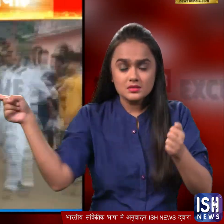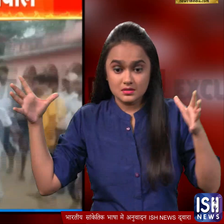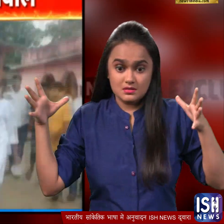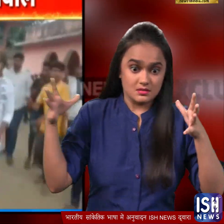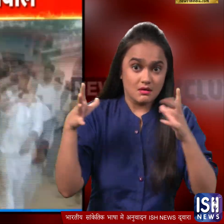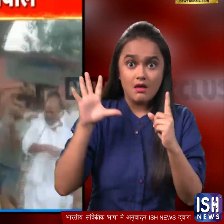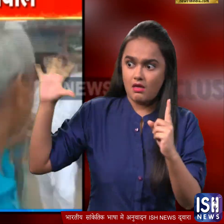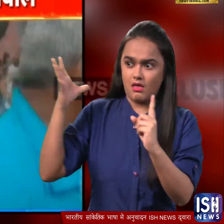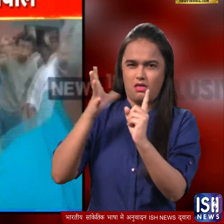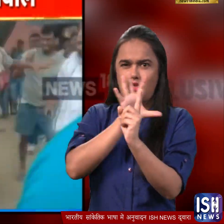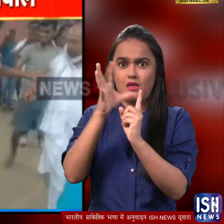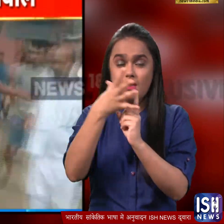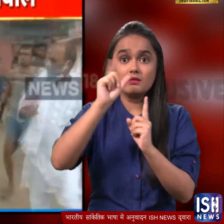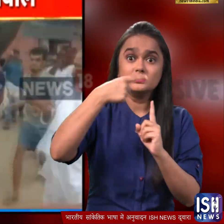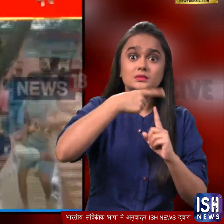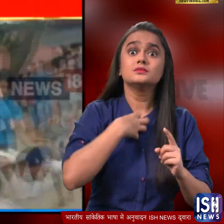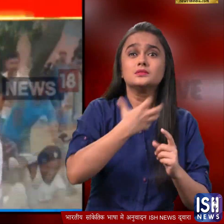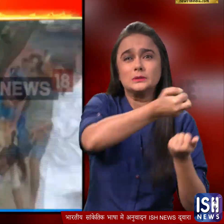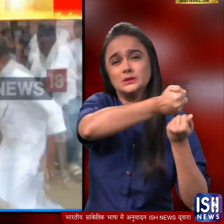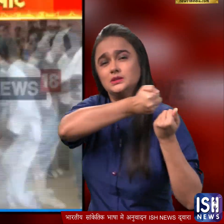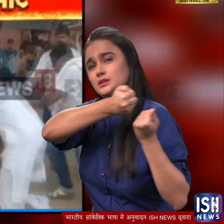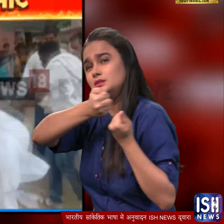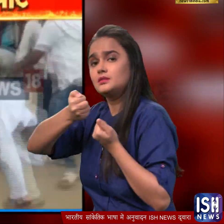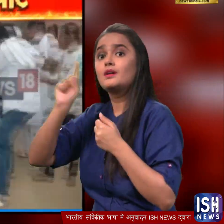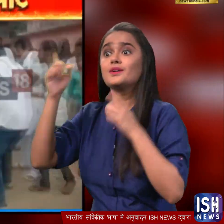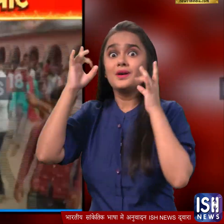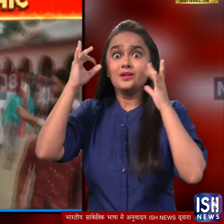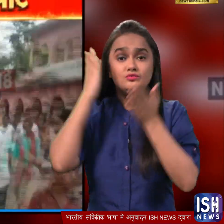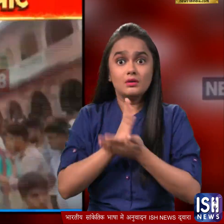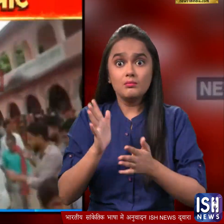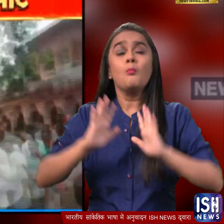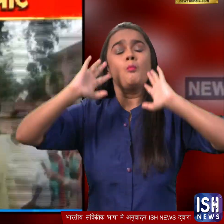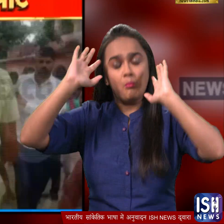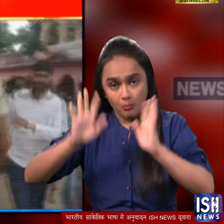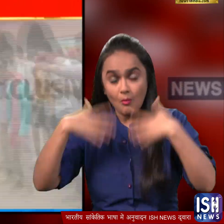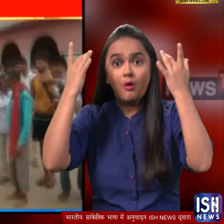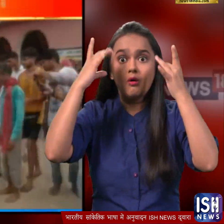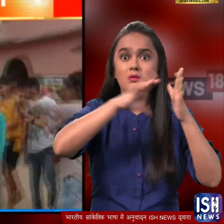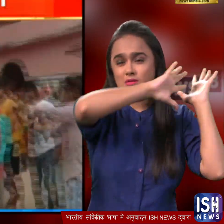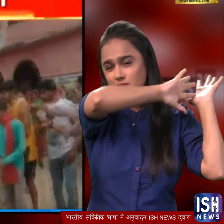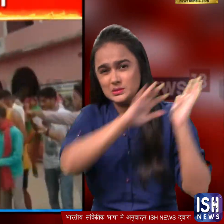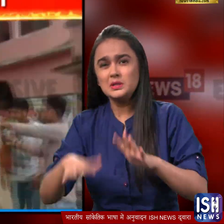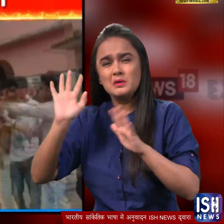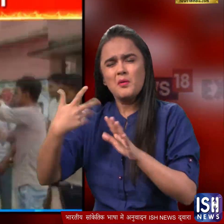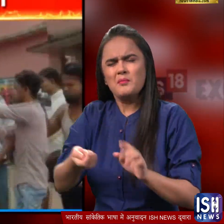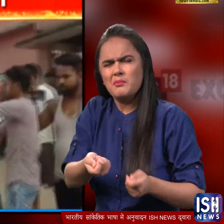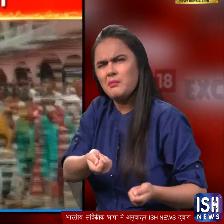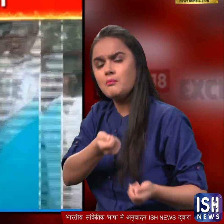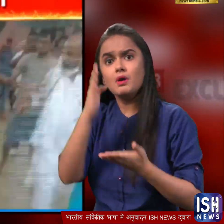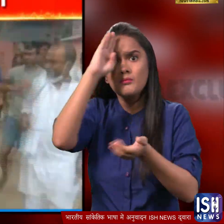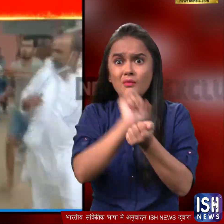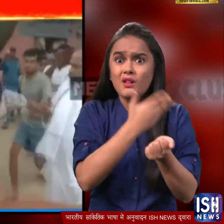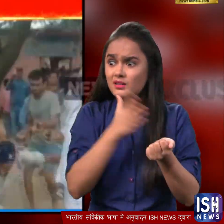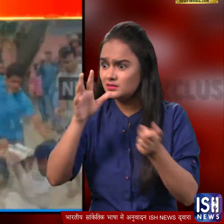को घेर लिया और उसे वो लोग बाहर तक खींचते हुए लाए। उनका गुस्सा यही नहीं थमा, उन्होंने उसे जमीन पर गिरा दिया और उस पुलिस वाले की खूब पिटाई